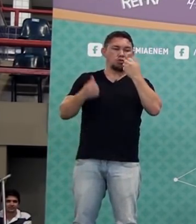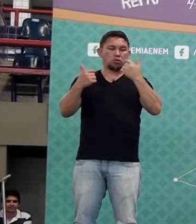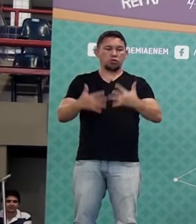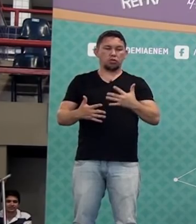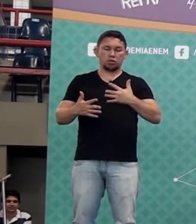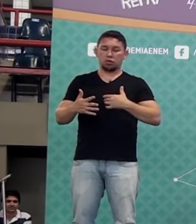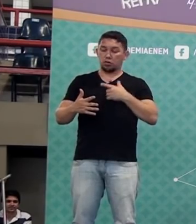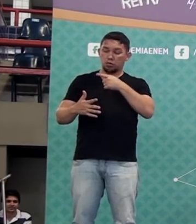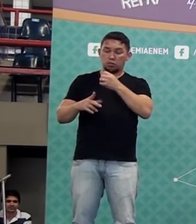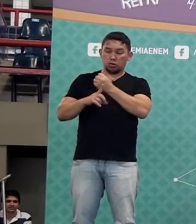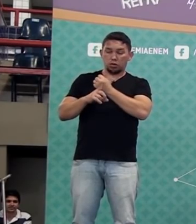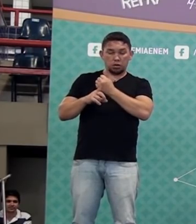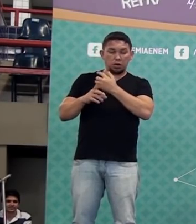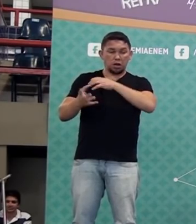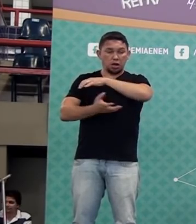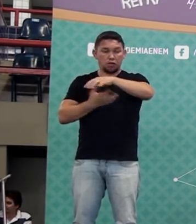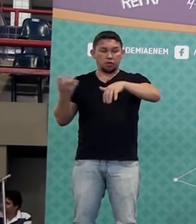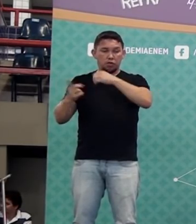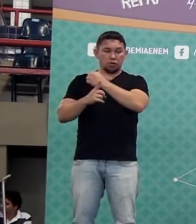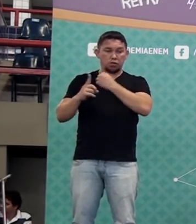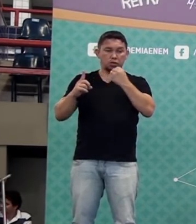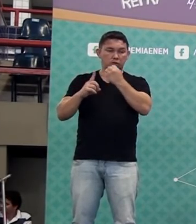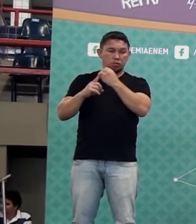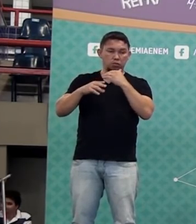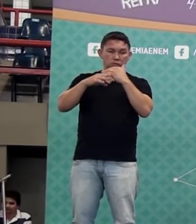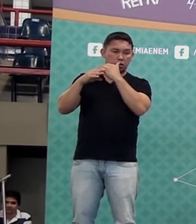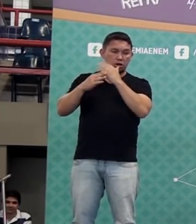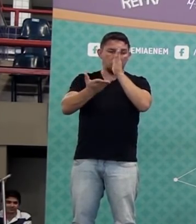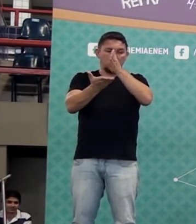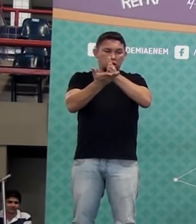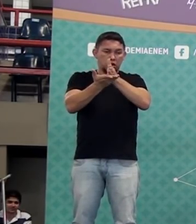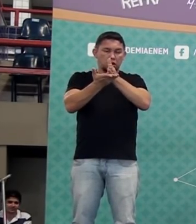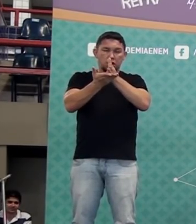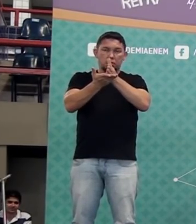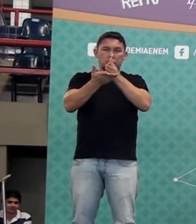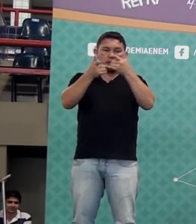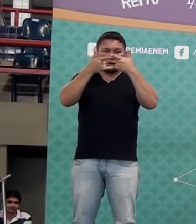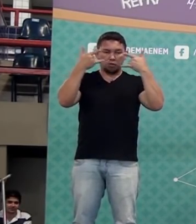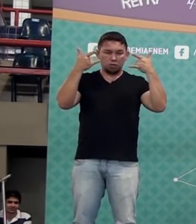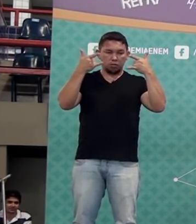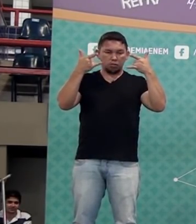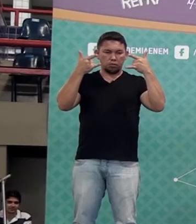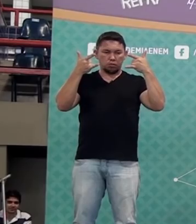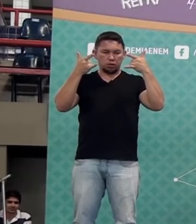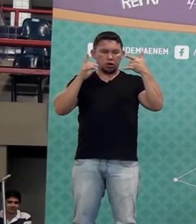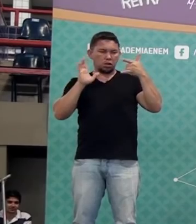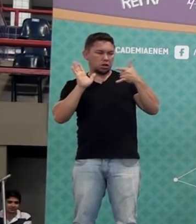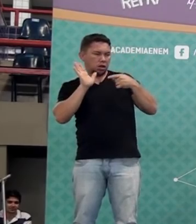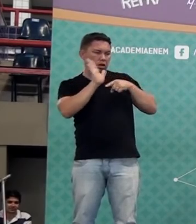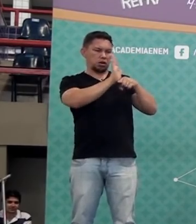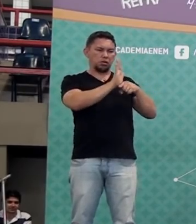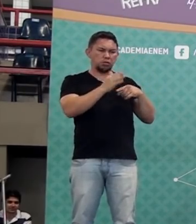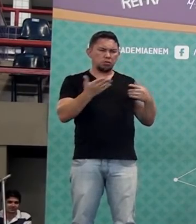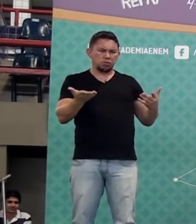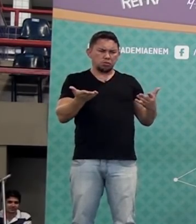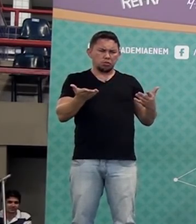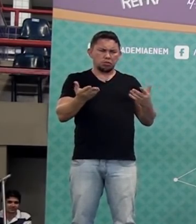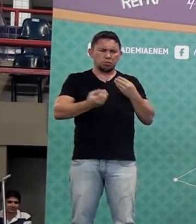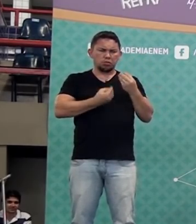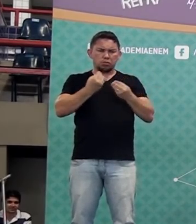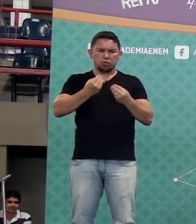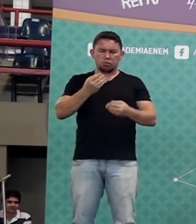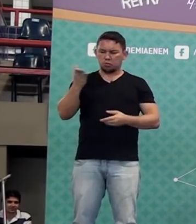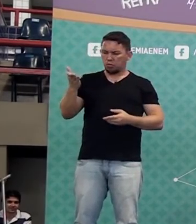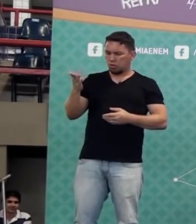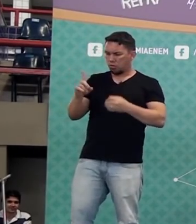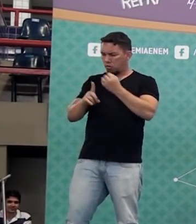Revolução Socialista na Rússia, que queria acabar com o capitalismo, salvou o capitalismo na guerra e